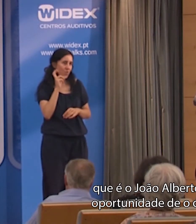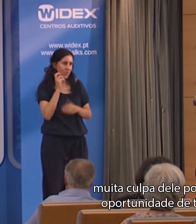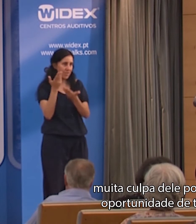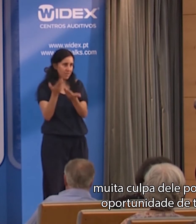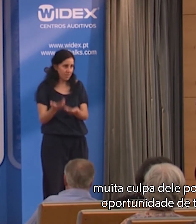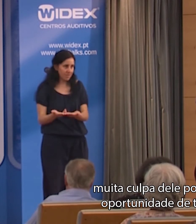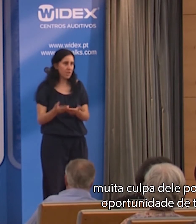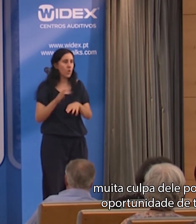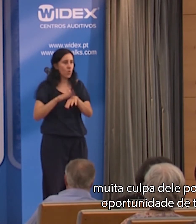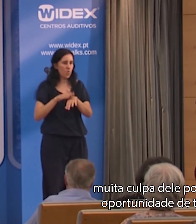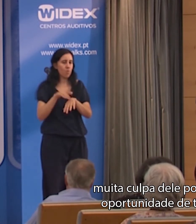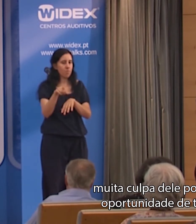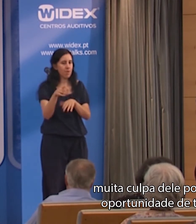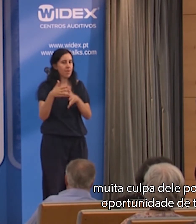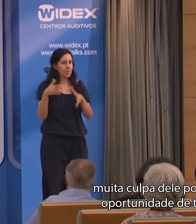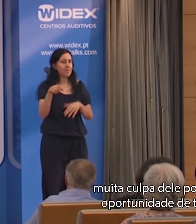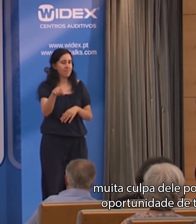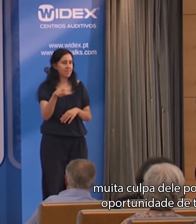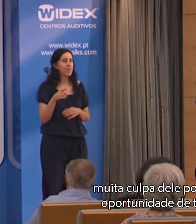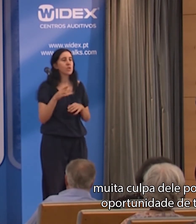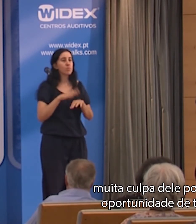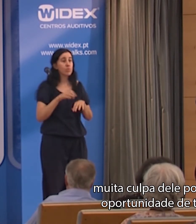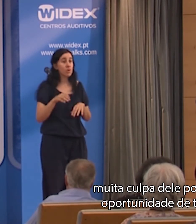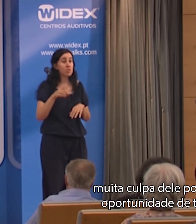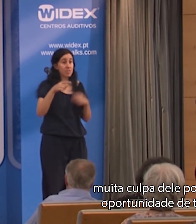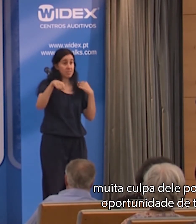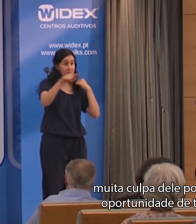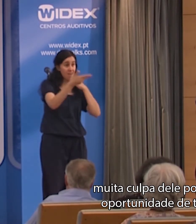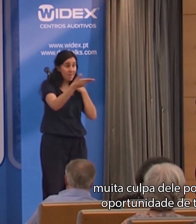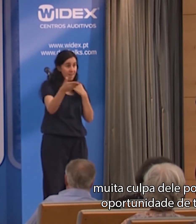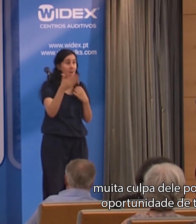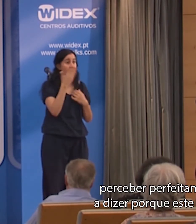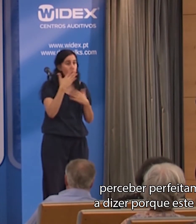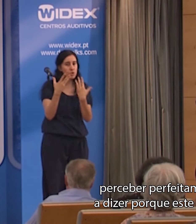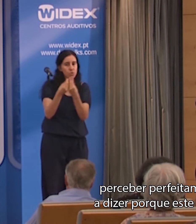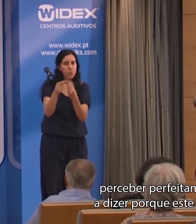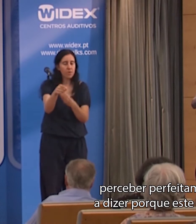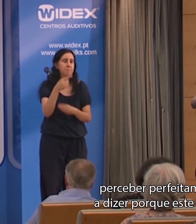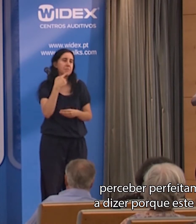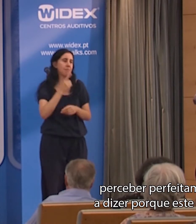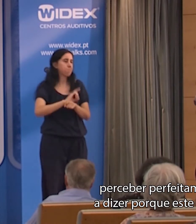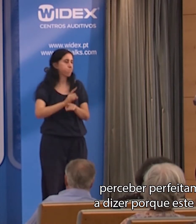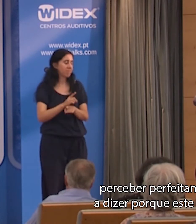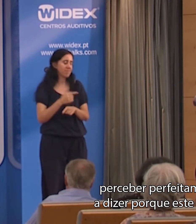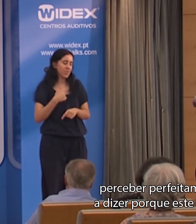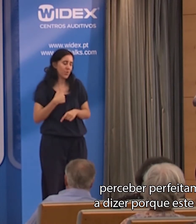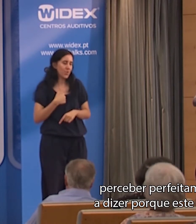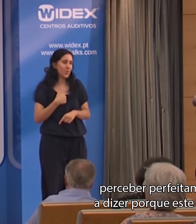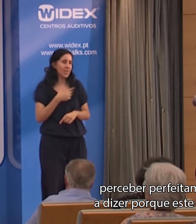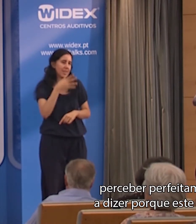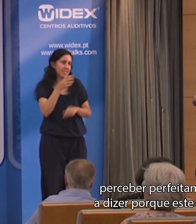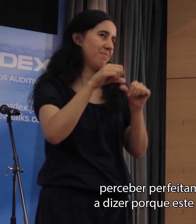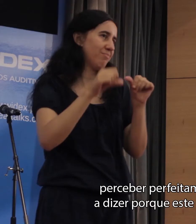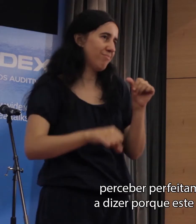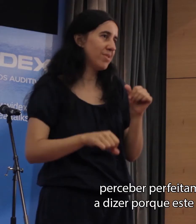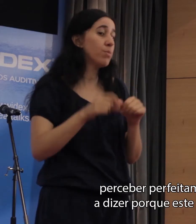Eu acho que tem muita culpa dele, porque se vocês tiverem a oportunidade de ter aulas com ele, vão perceber perfeitamente o que eu estou a